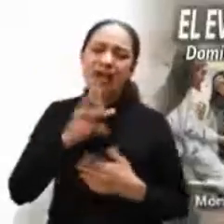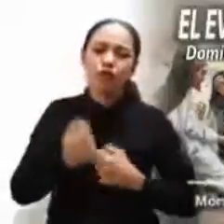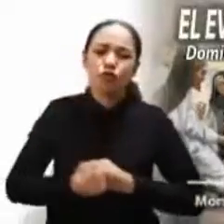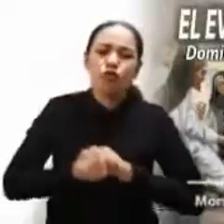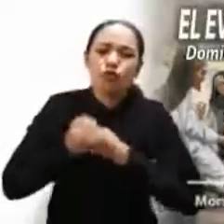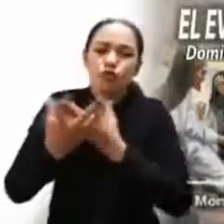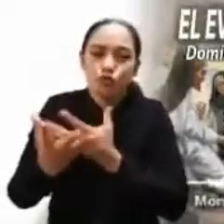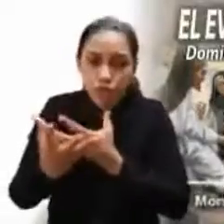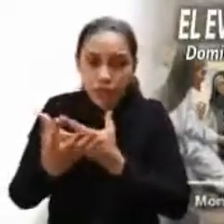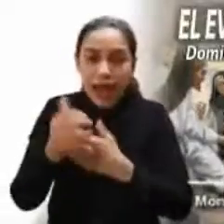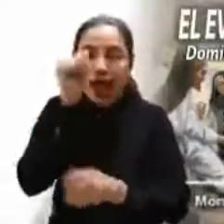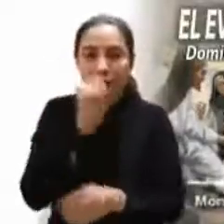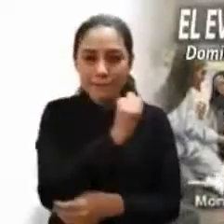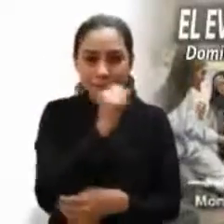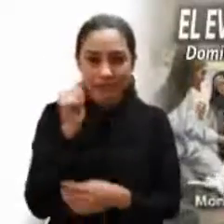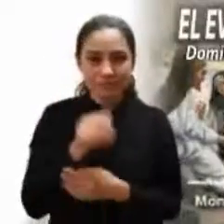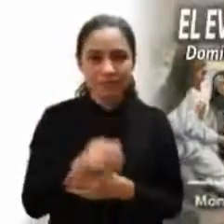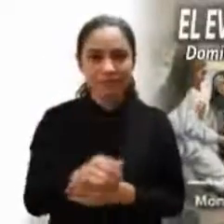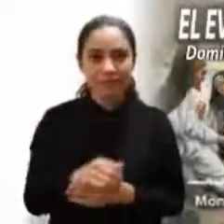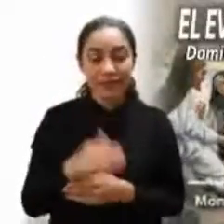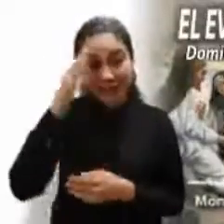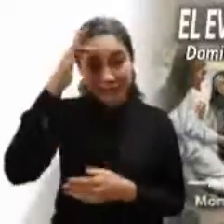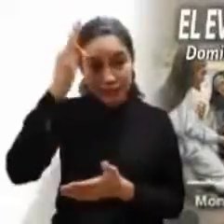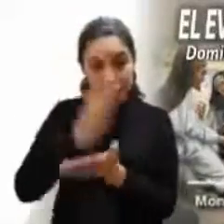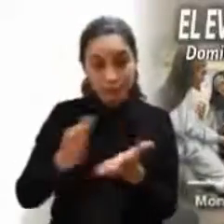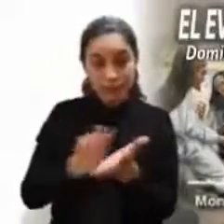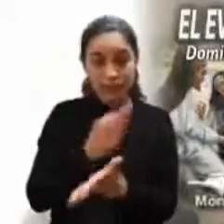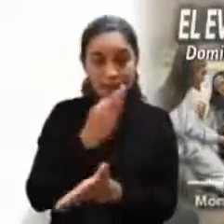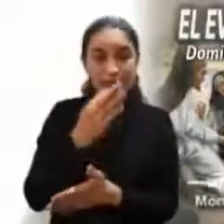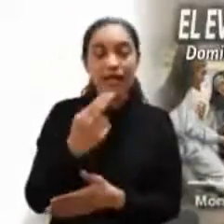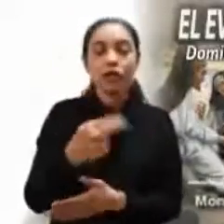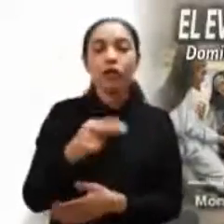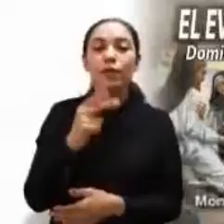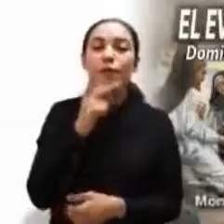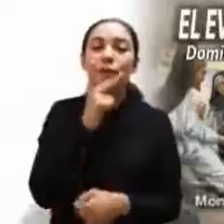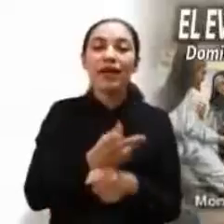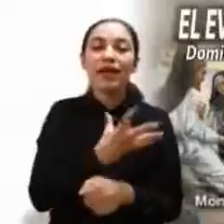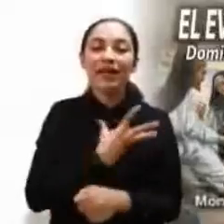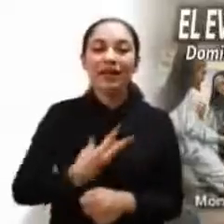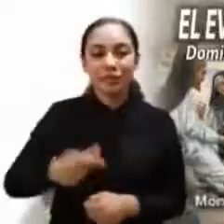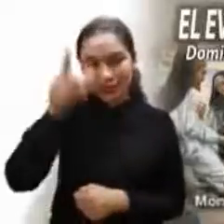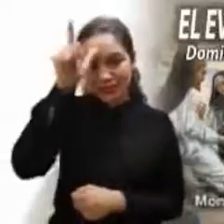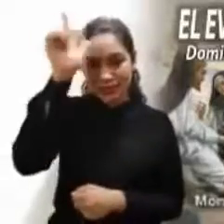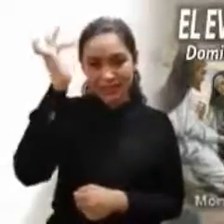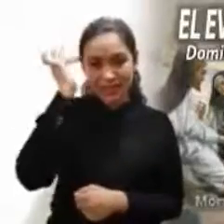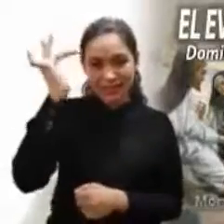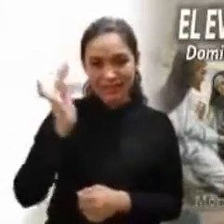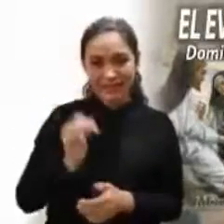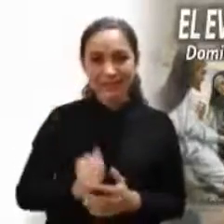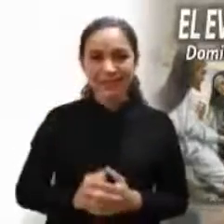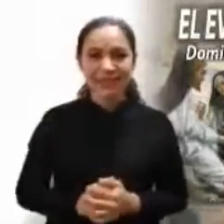mejor de mí mismo. Amén. El Señor te bendiga en nombre del Padre, y del Hijo, y del Espíritu Santo.